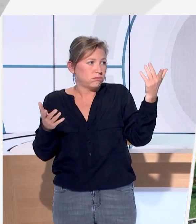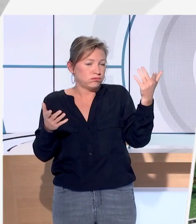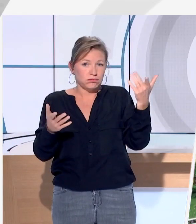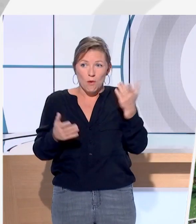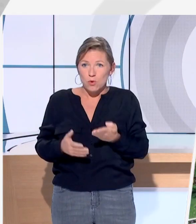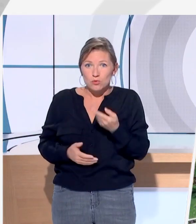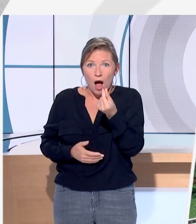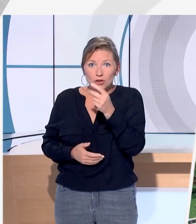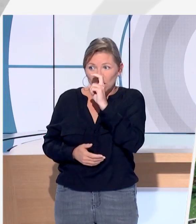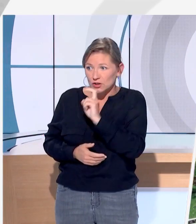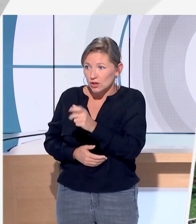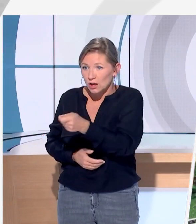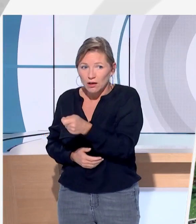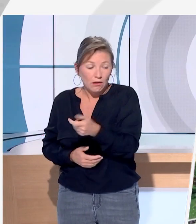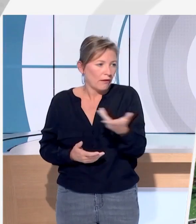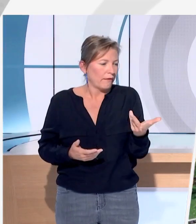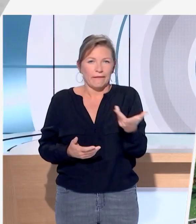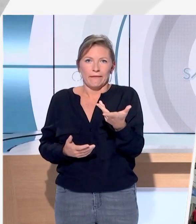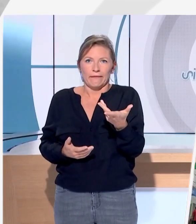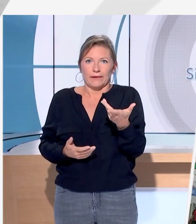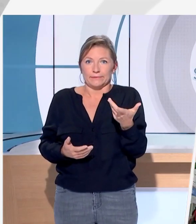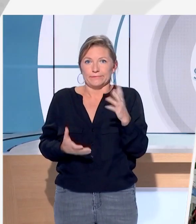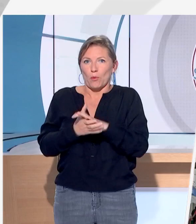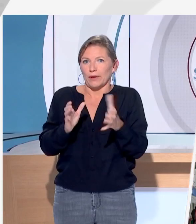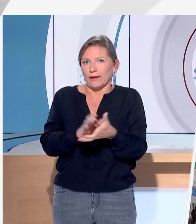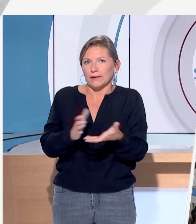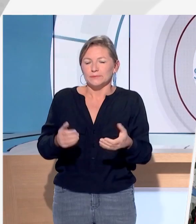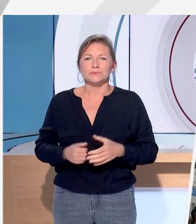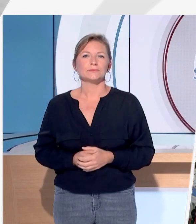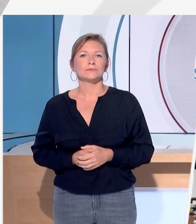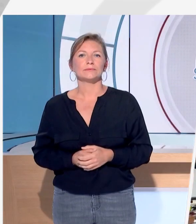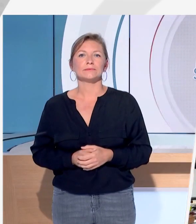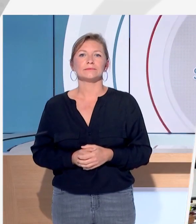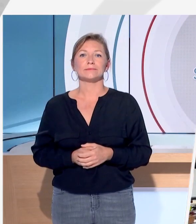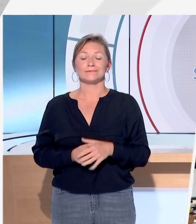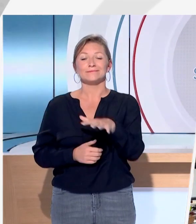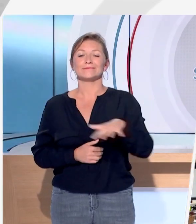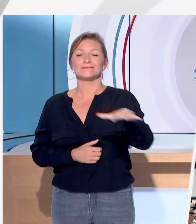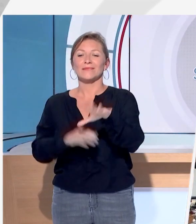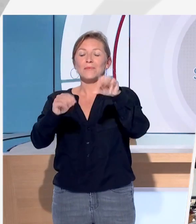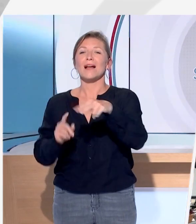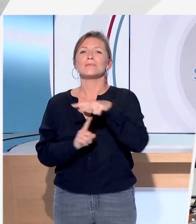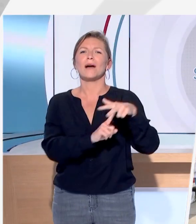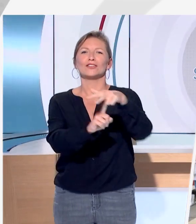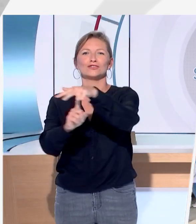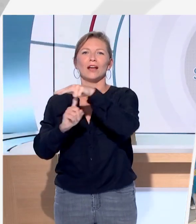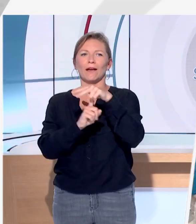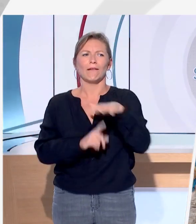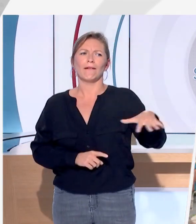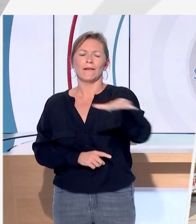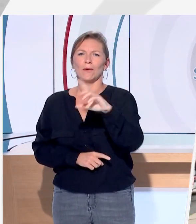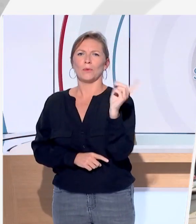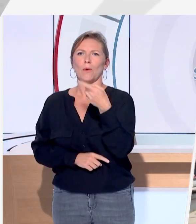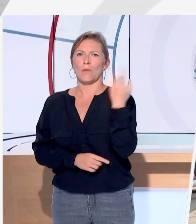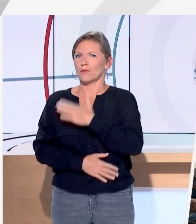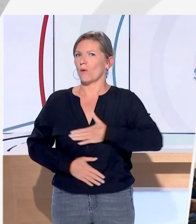profonde. Et bon, il me faut toujours un peu de liquide à la maison. En face, sur la place, c'est jour de marché. Et ici